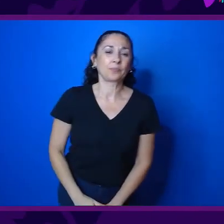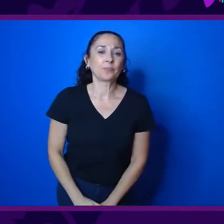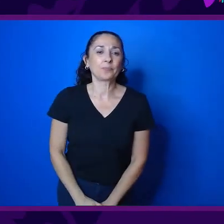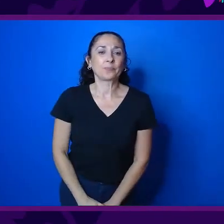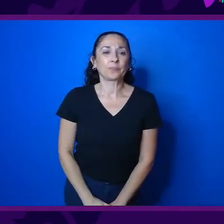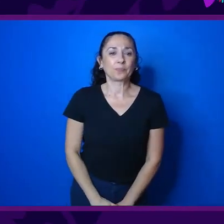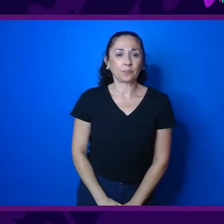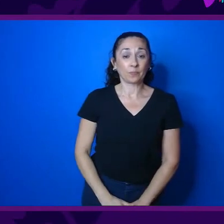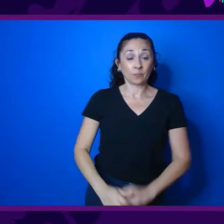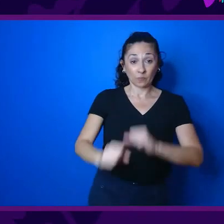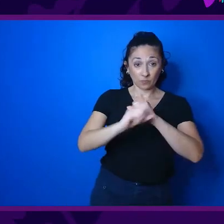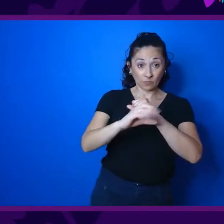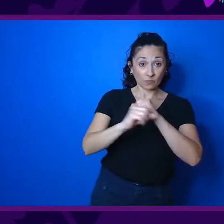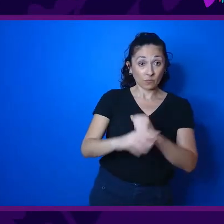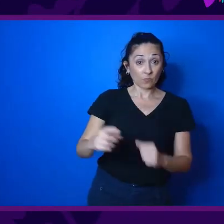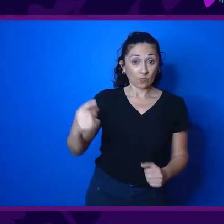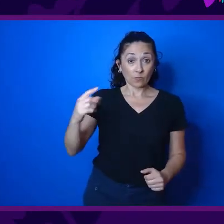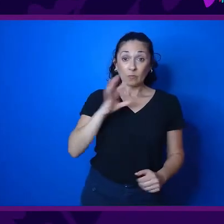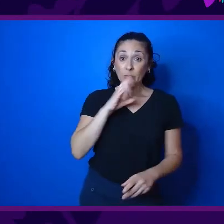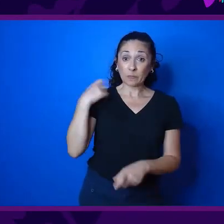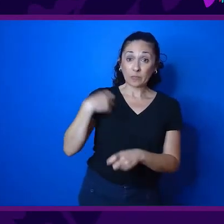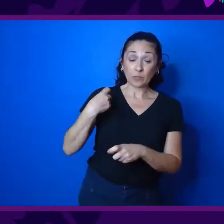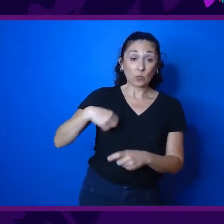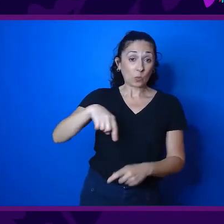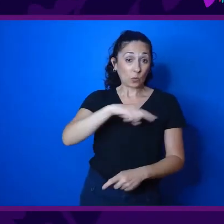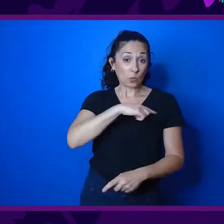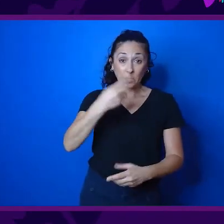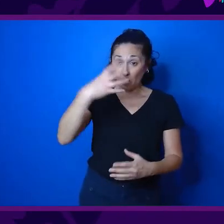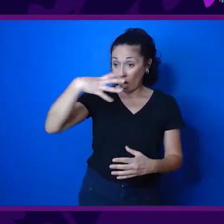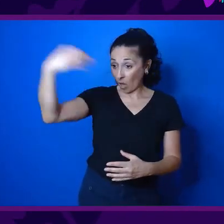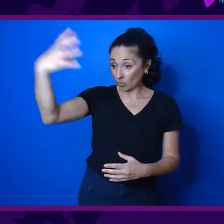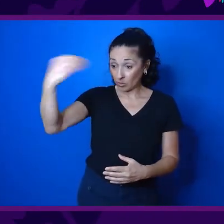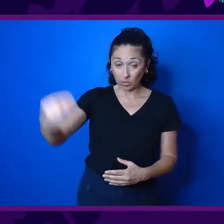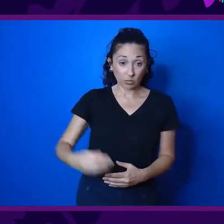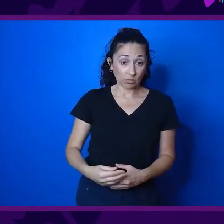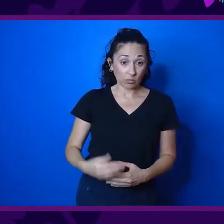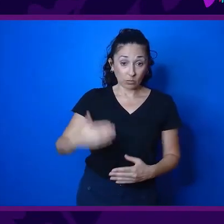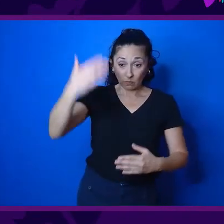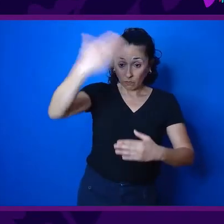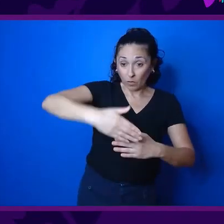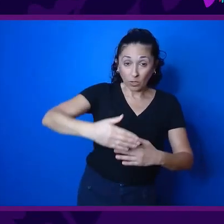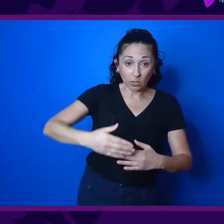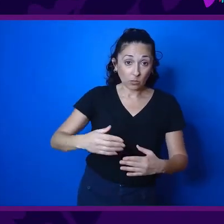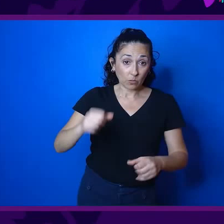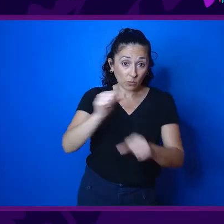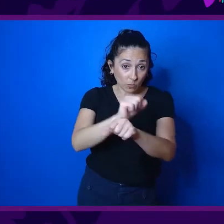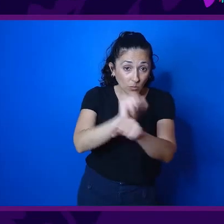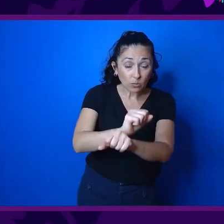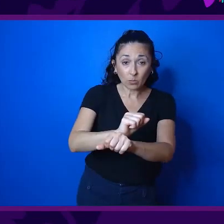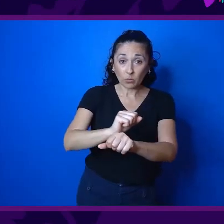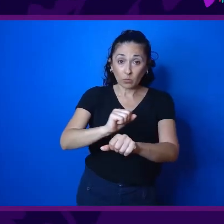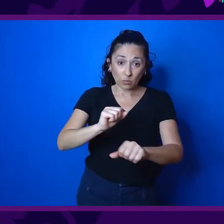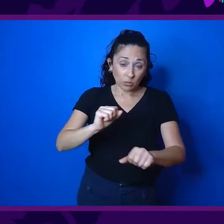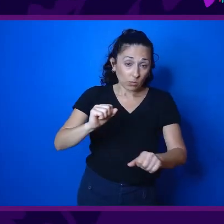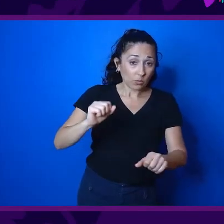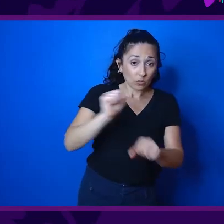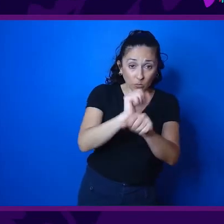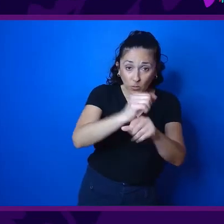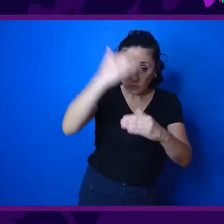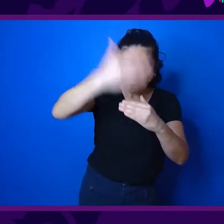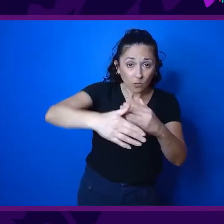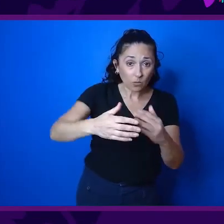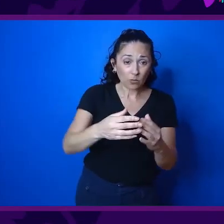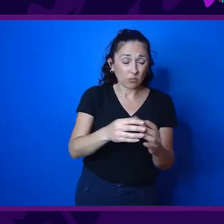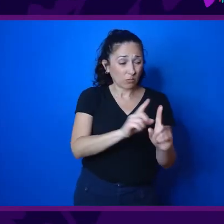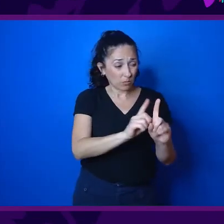Estamos allá afuera. Estamos en el front line, ayudando a mantener este país andando. Estamos lejos de los que